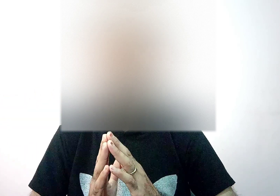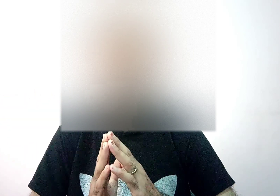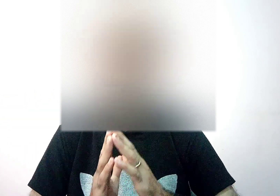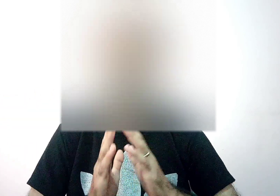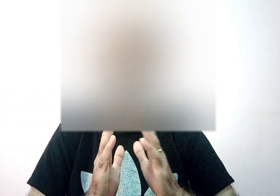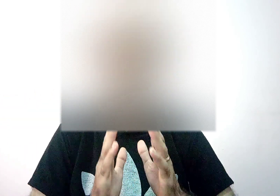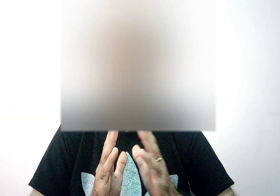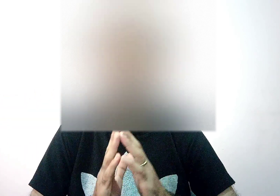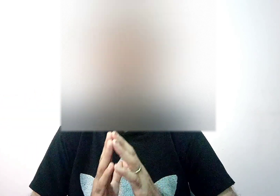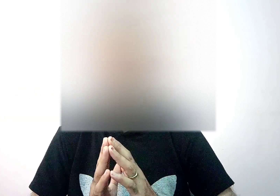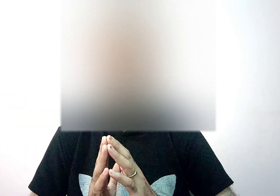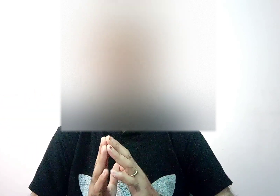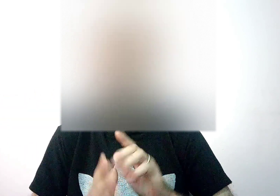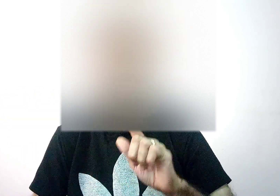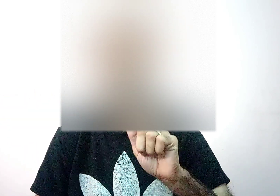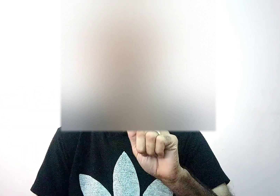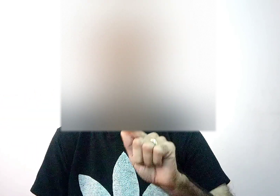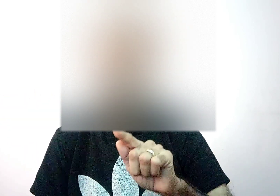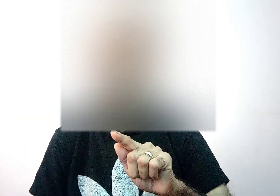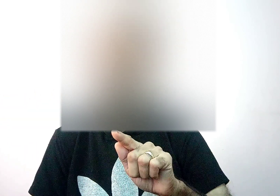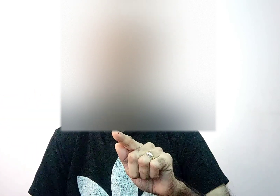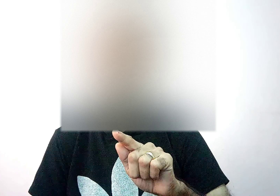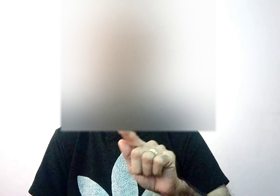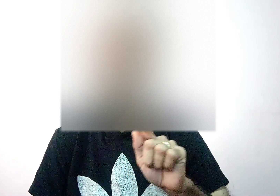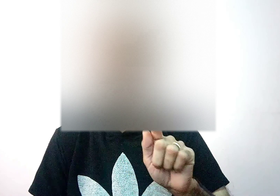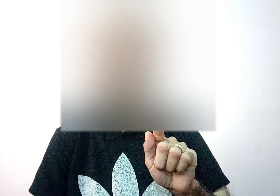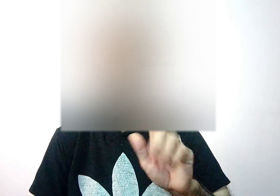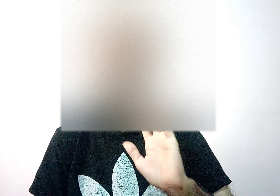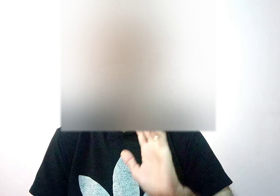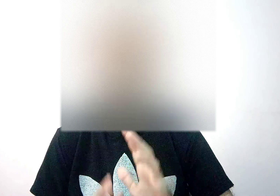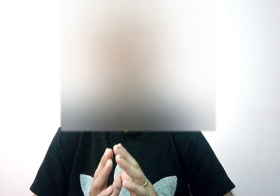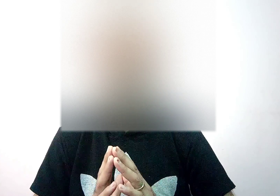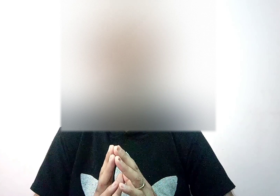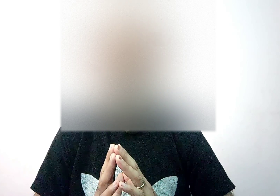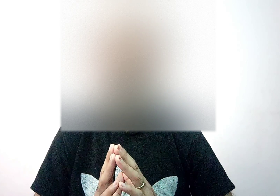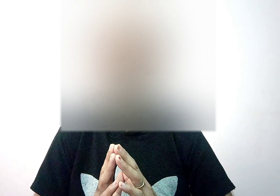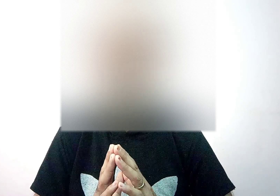ولايته انتهت بحسب الدستور الاثيوبي.